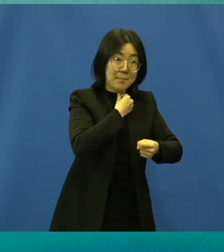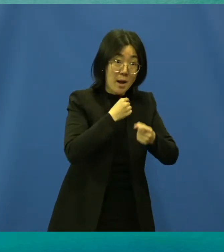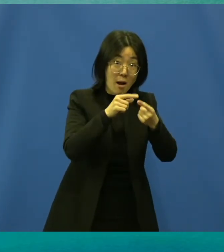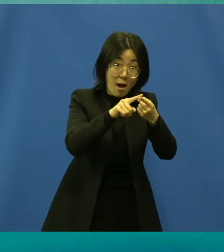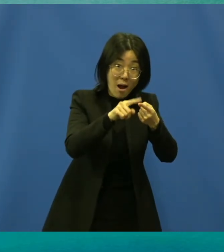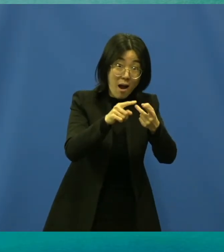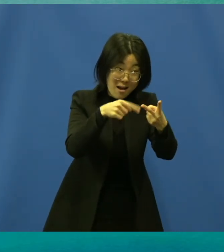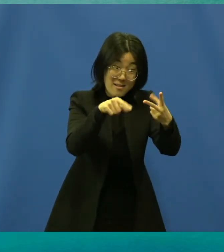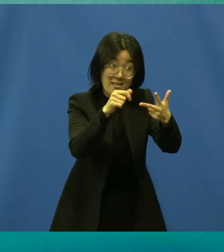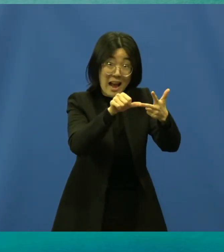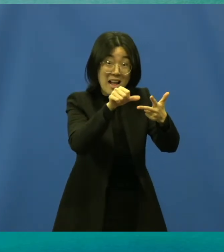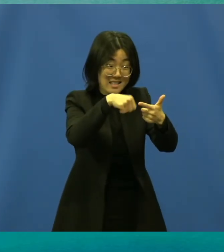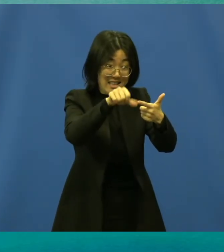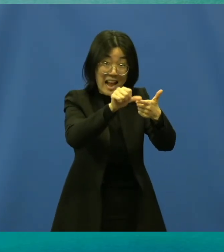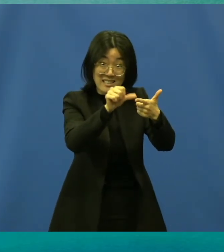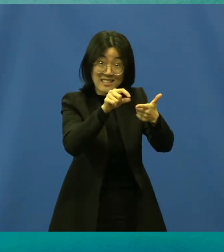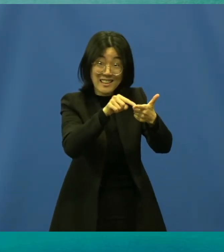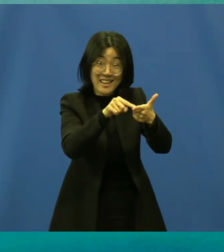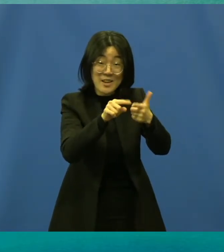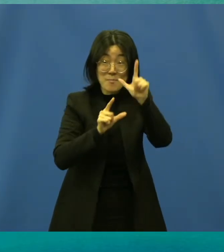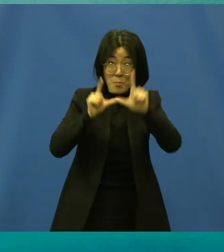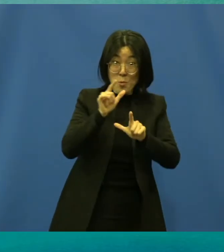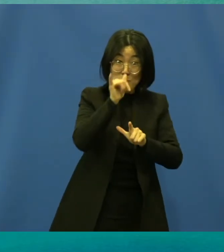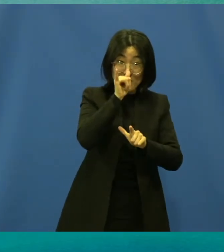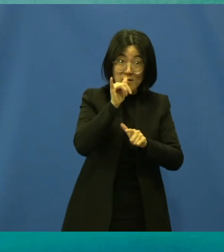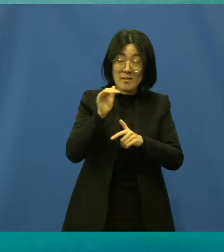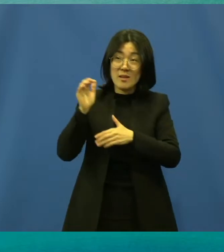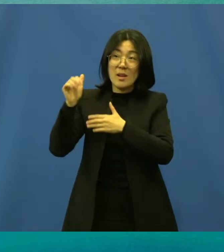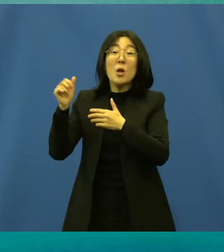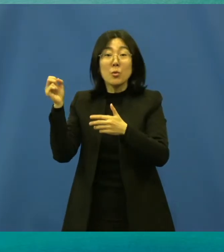하나님 아버지와 함께 사는 복이 무엇인지를 몰랐습니다.